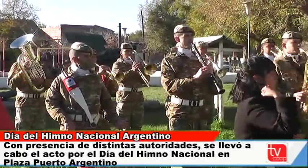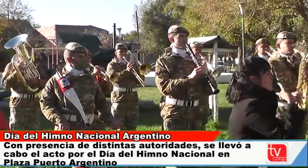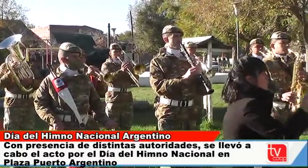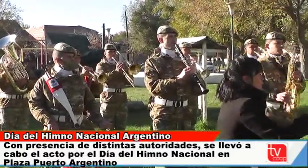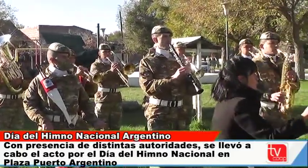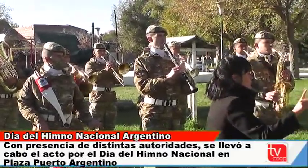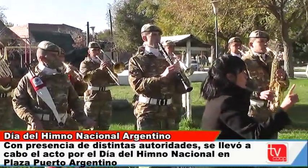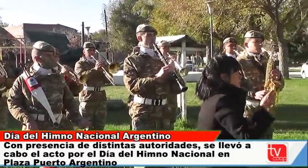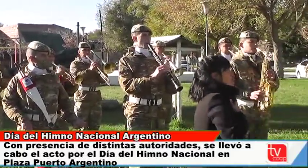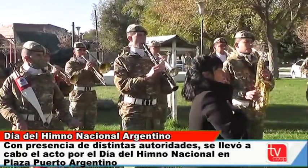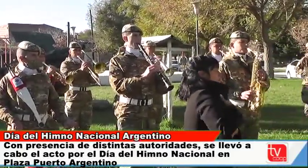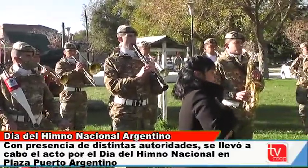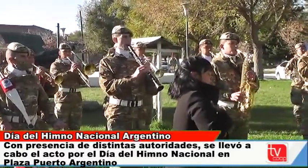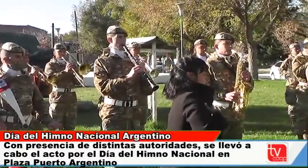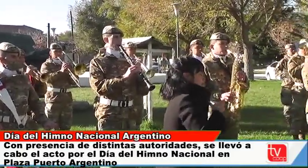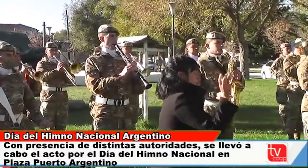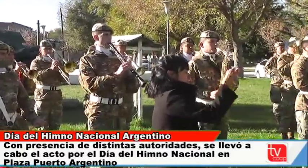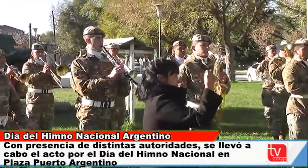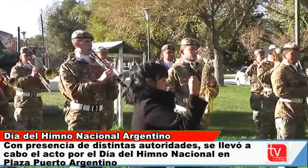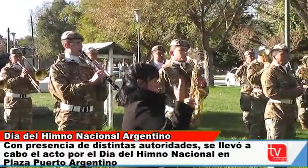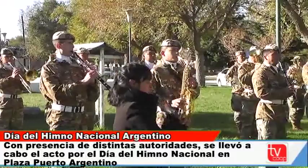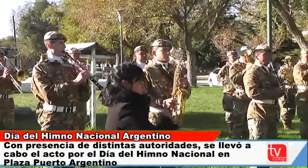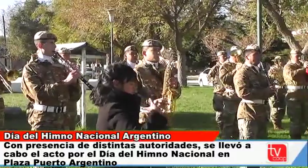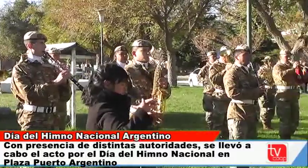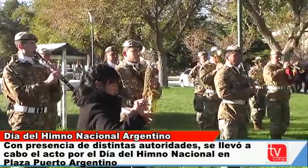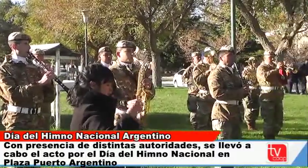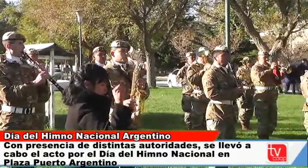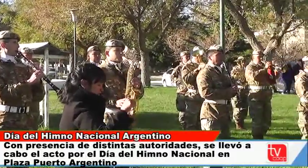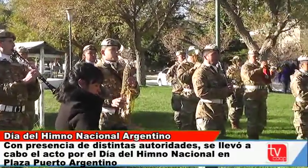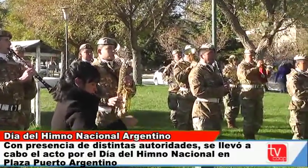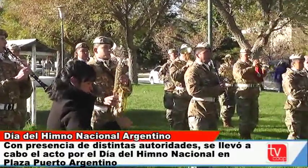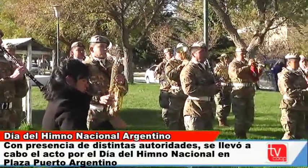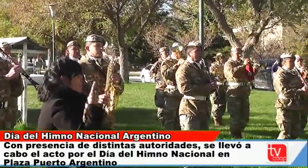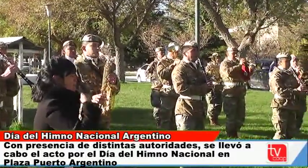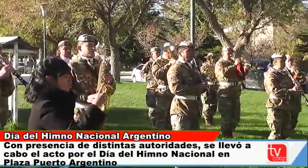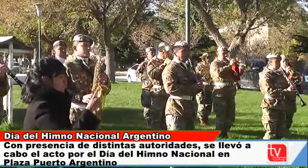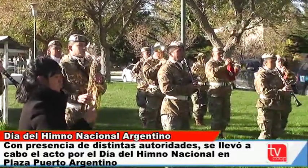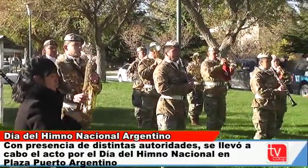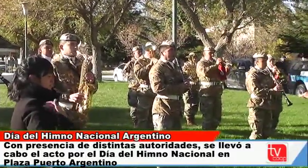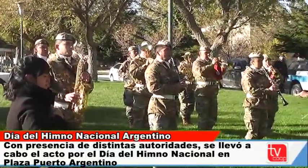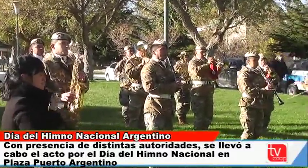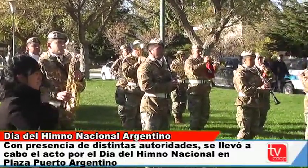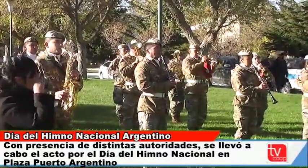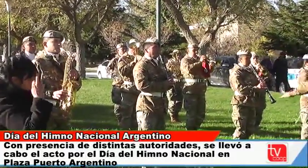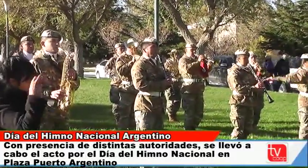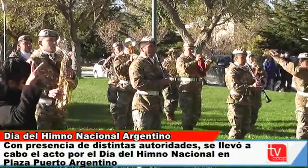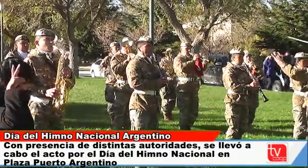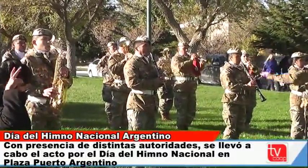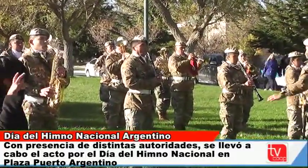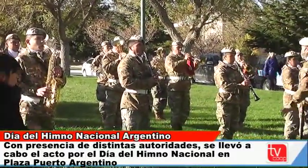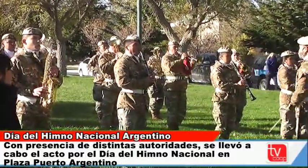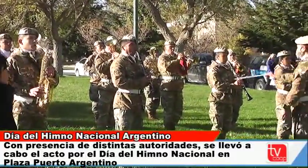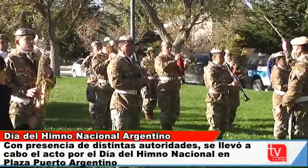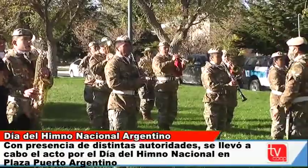así una emoción conforme a la importancia del anuncio. Hasta aquí la primer consigna de la Revolución Francesa.